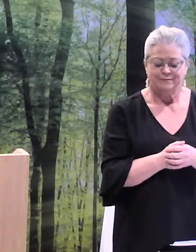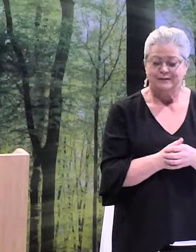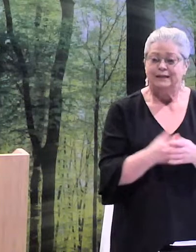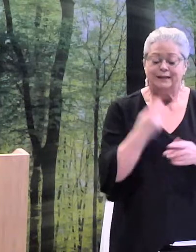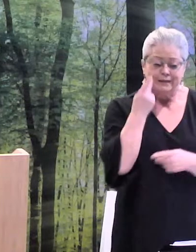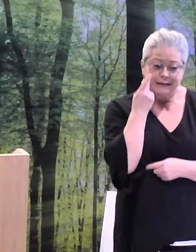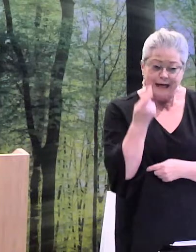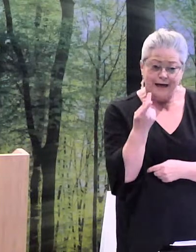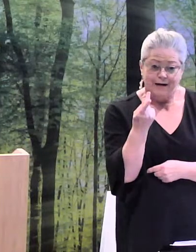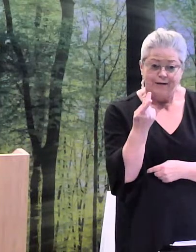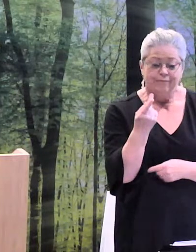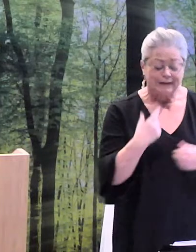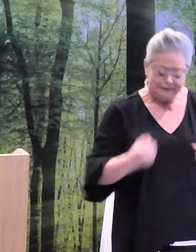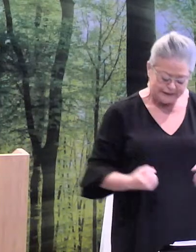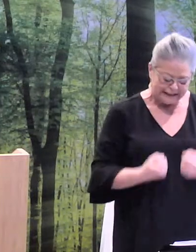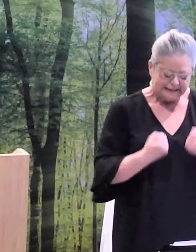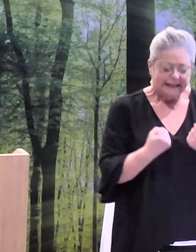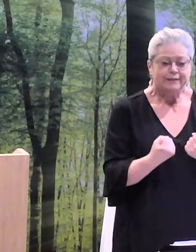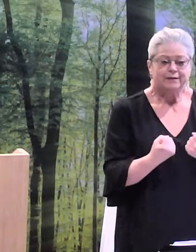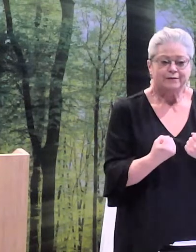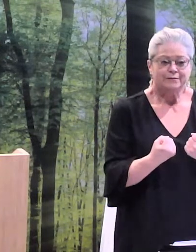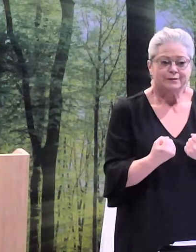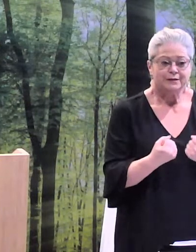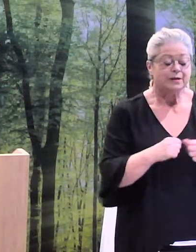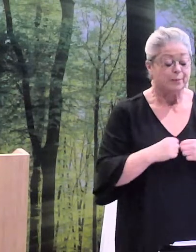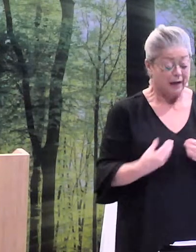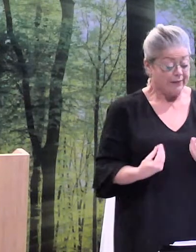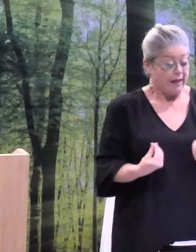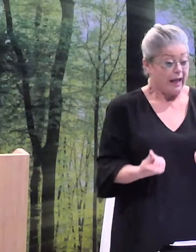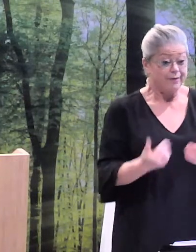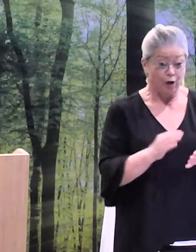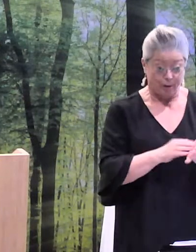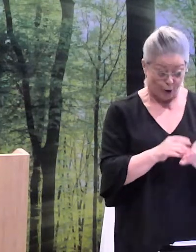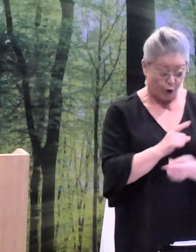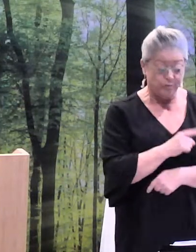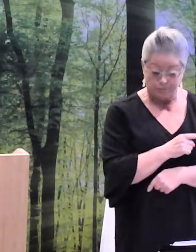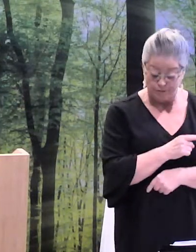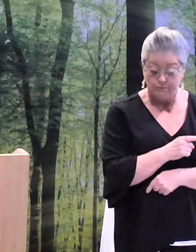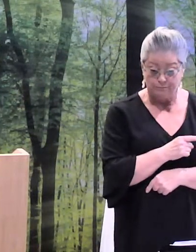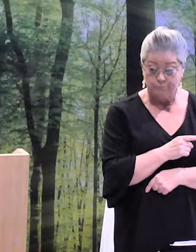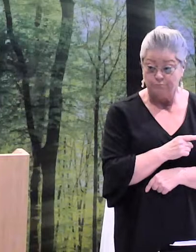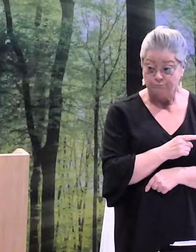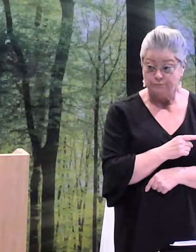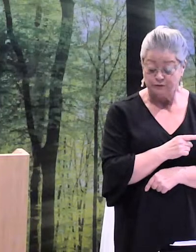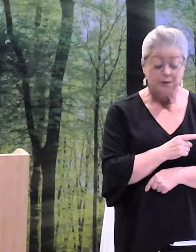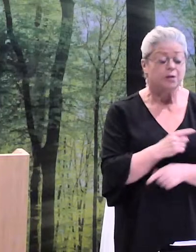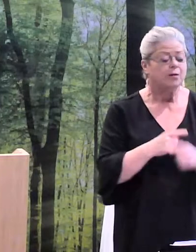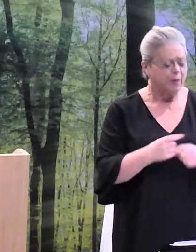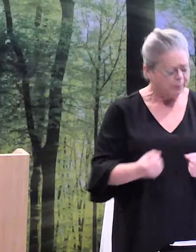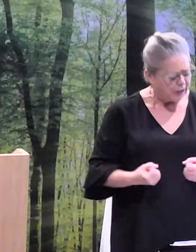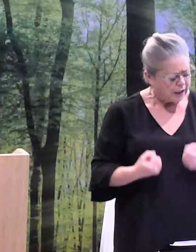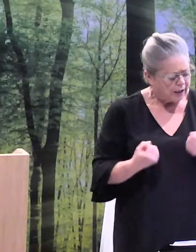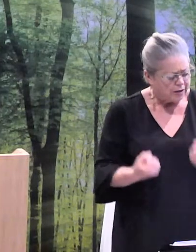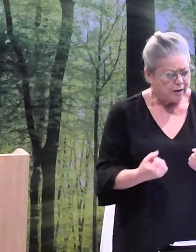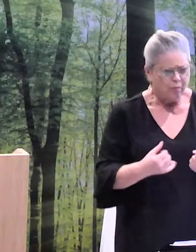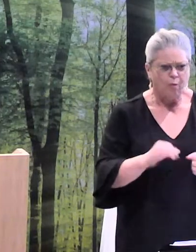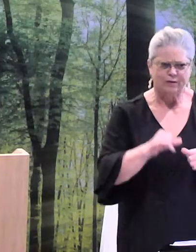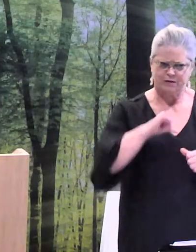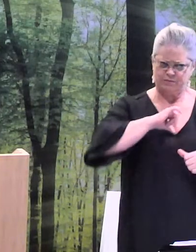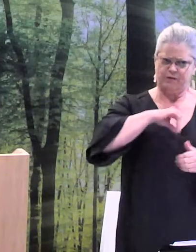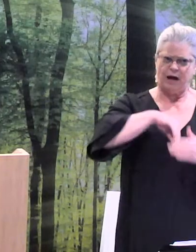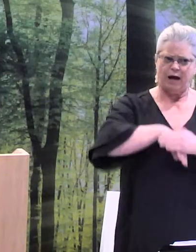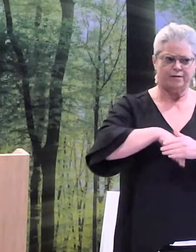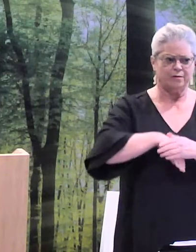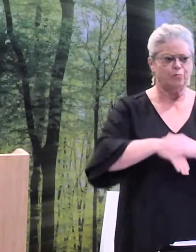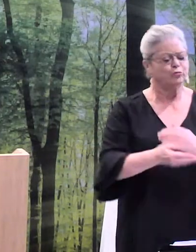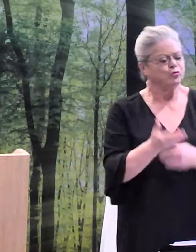En een teken van inzet. Je hebt je talenten gebruikt, Hendrik. Je hebt ingezet wat je had,